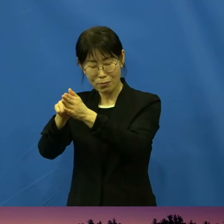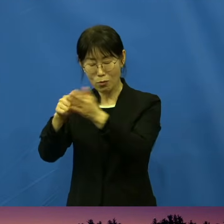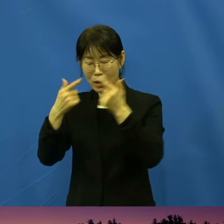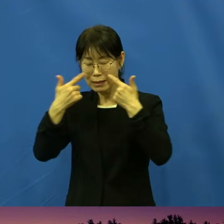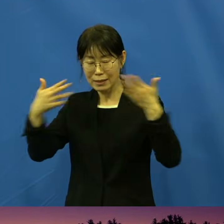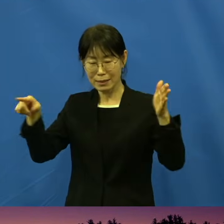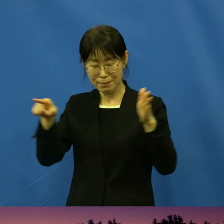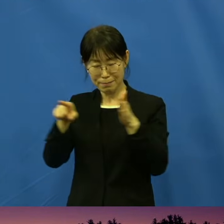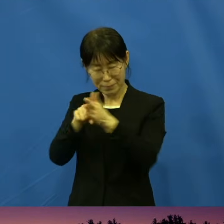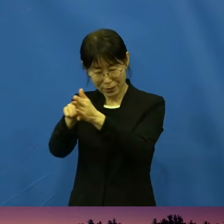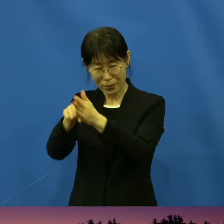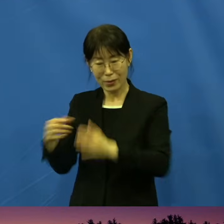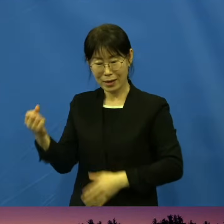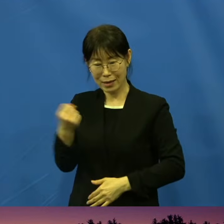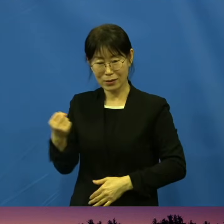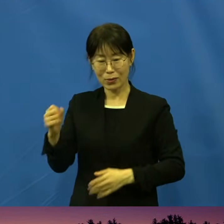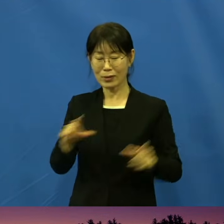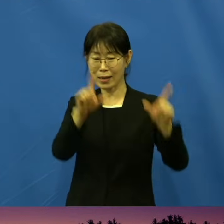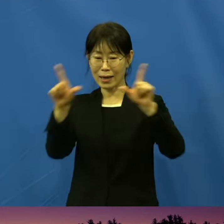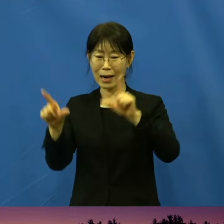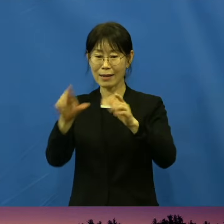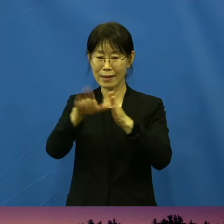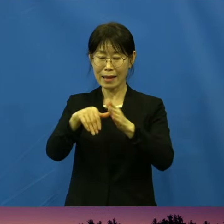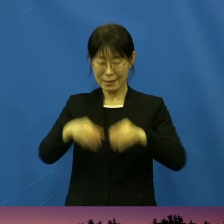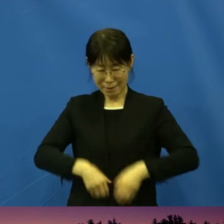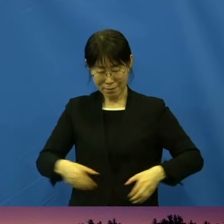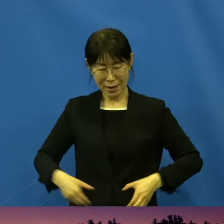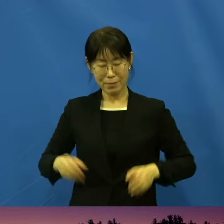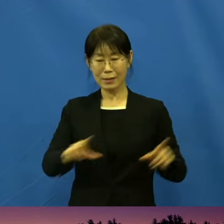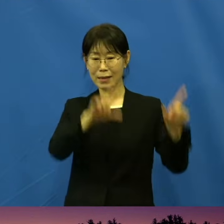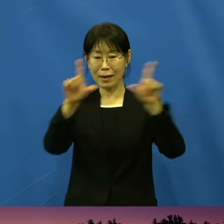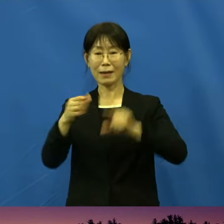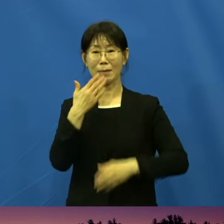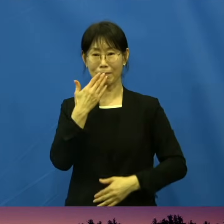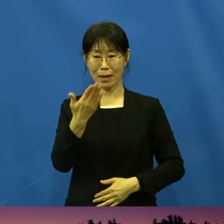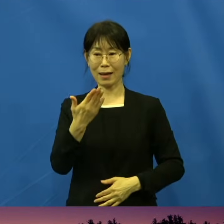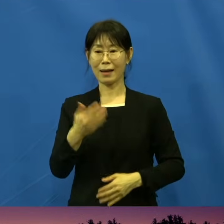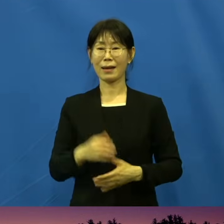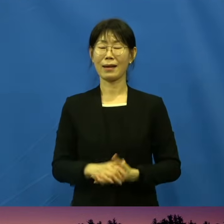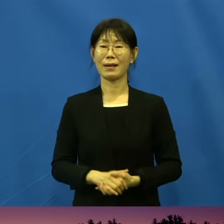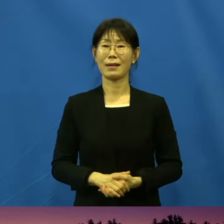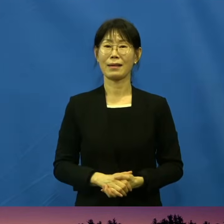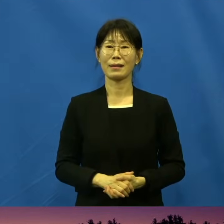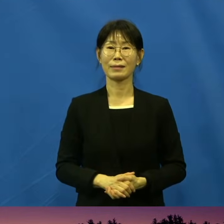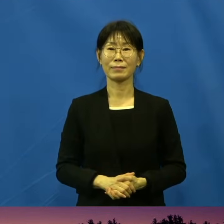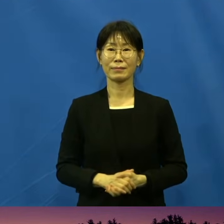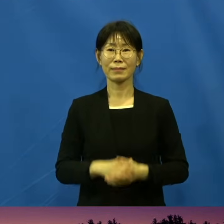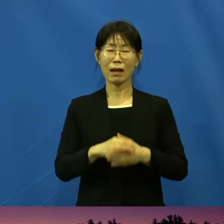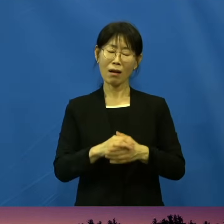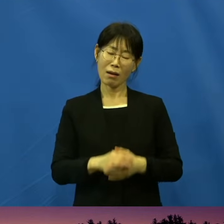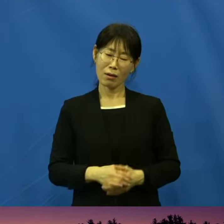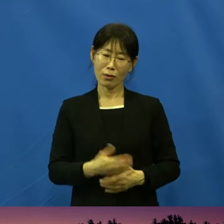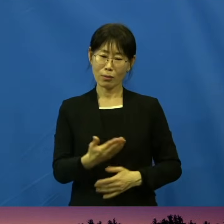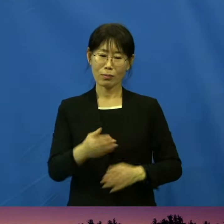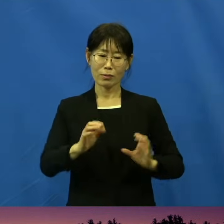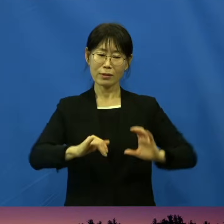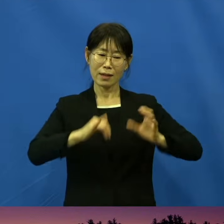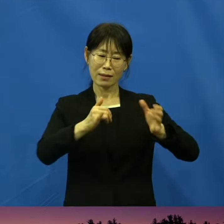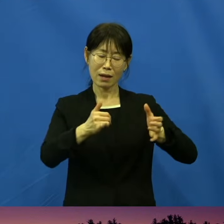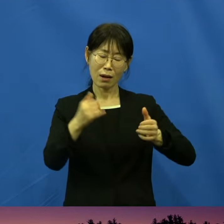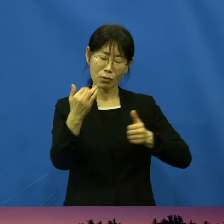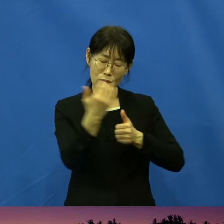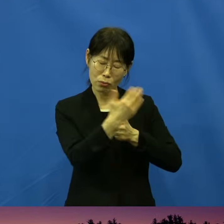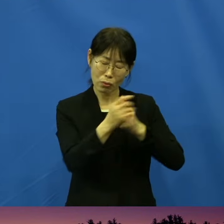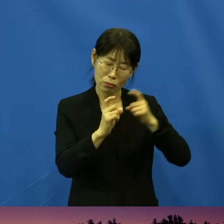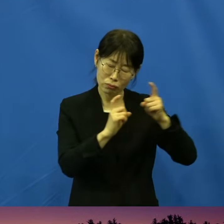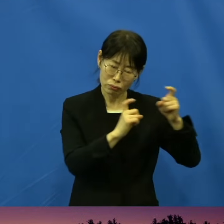되는 거예요. 여러분, 내가 내 힘으로 세상을 이기려고 하지 마십시오. 우리는 상황의 지배를 받습니다. 늘 세상에 흔들려요. 그러나 내